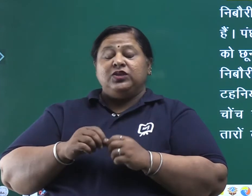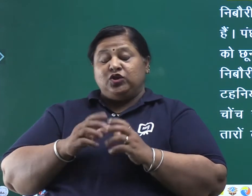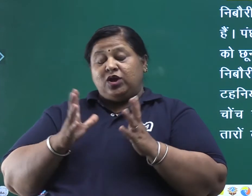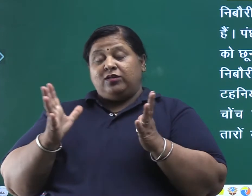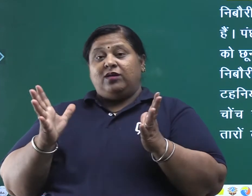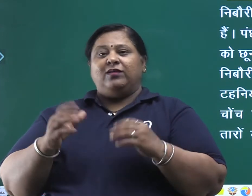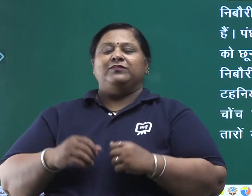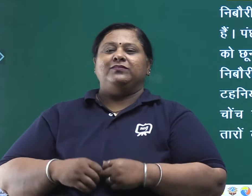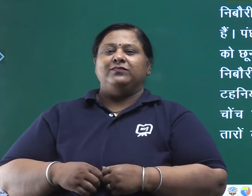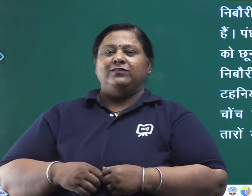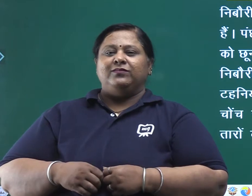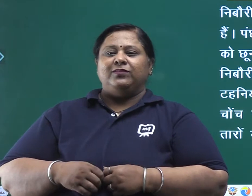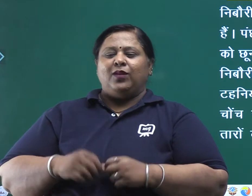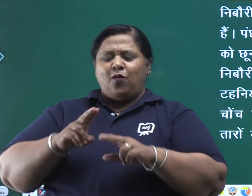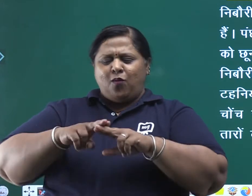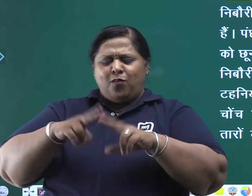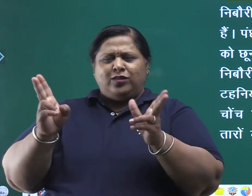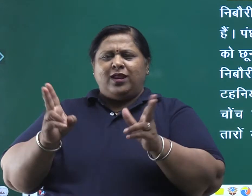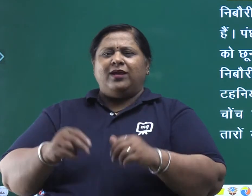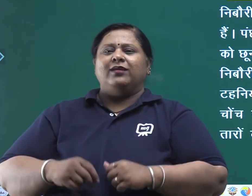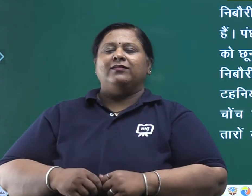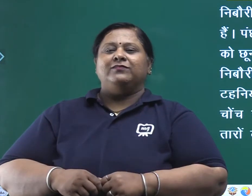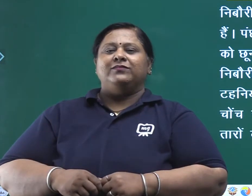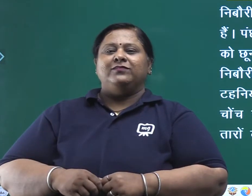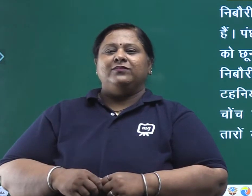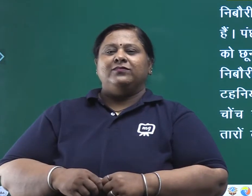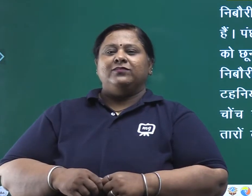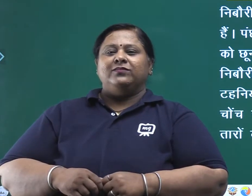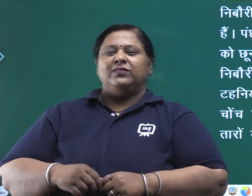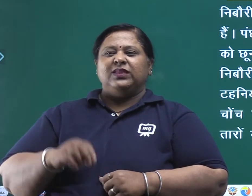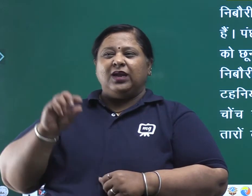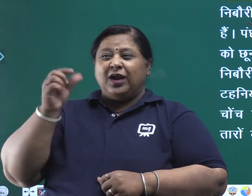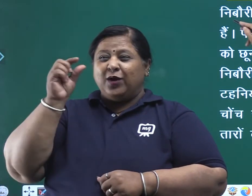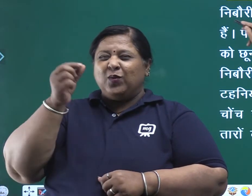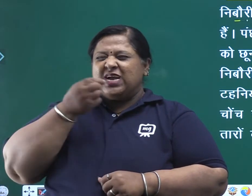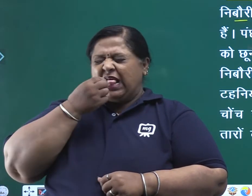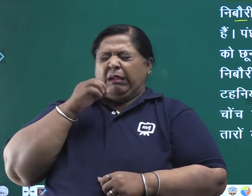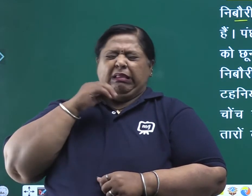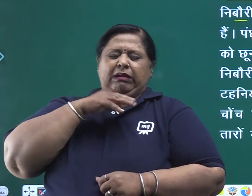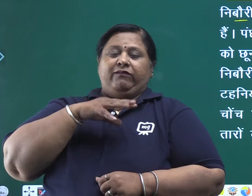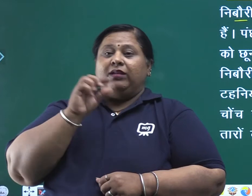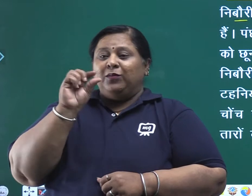ज़्यादा उन्मुक्त रहकर कटुक निबोरी